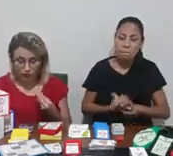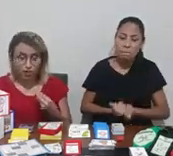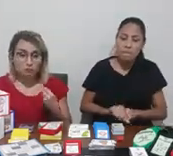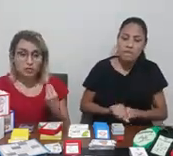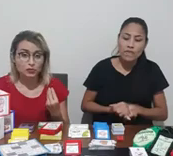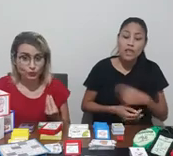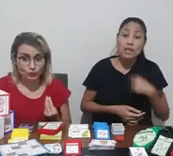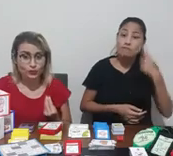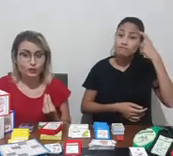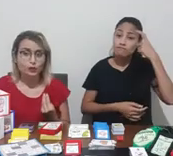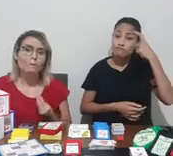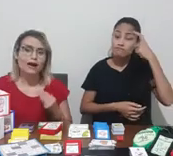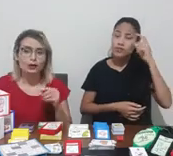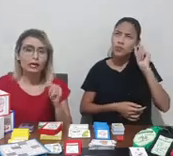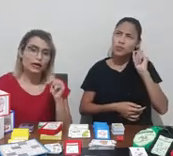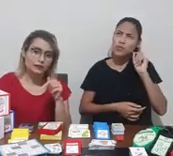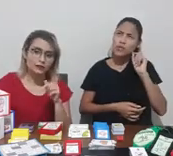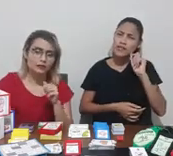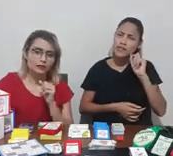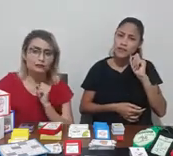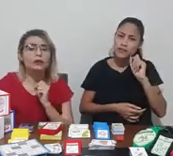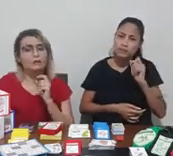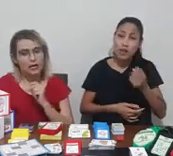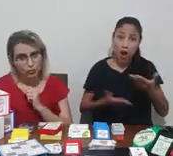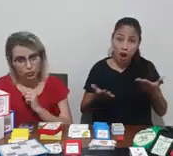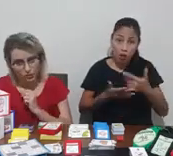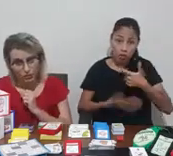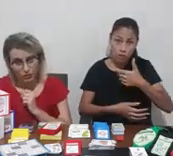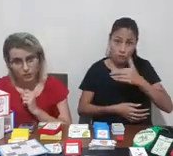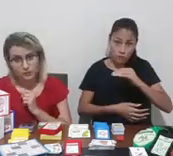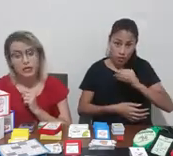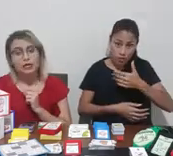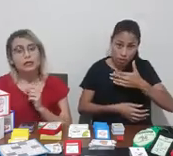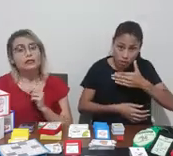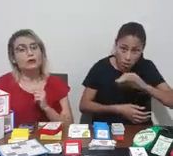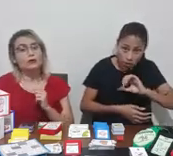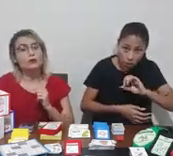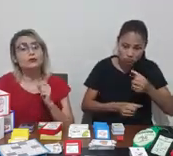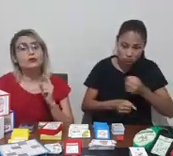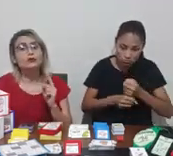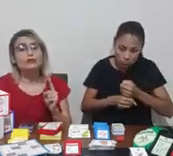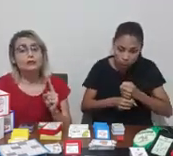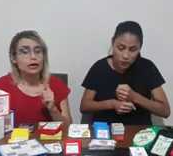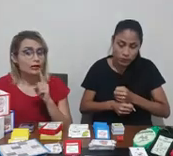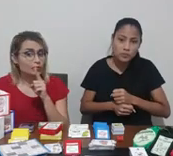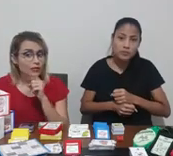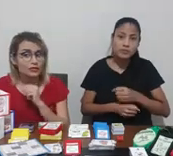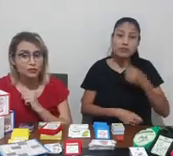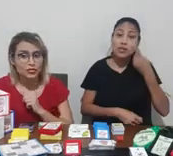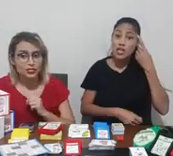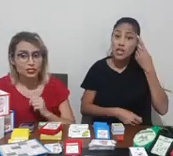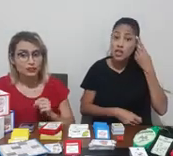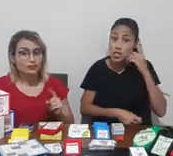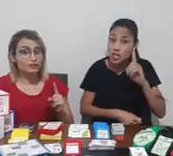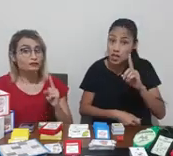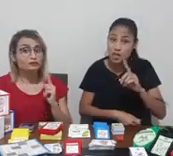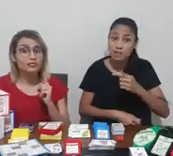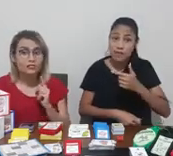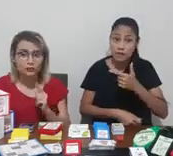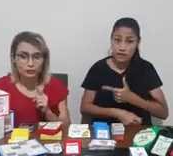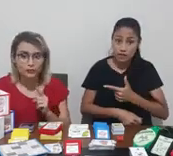que a gente pensou? Então, para esse ano, para a mostra de Libras. Então, no dia, anote aí na sua agenda,